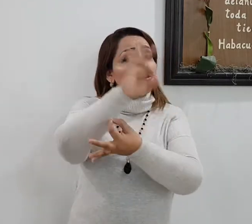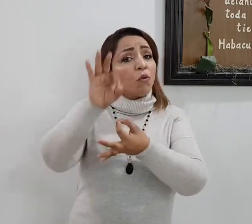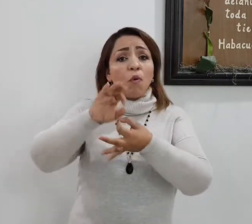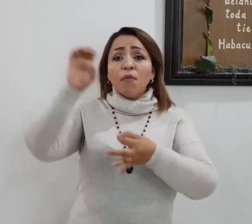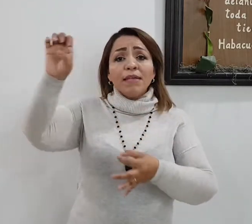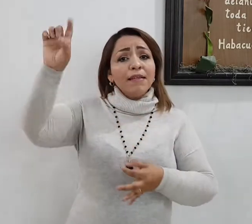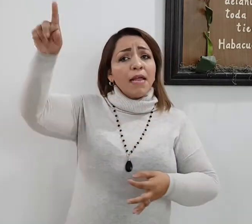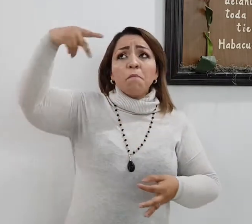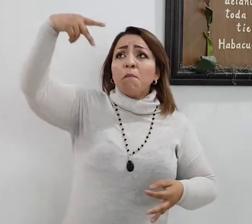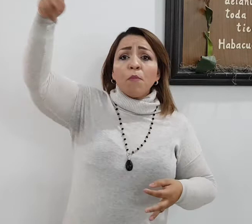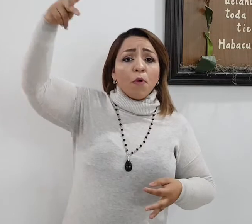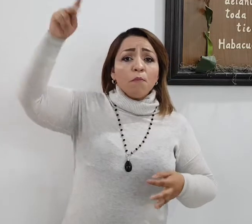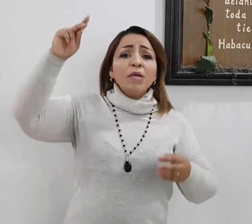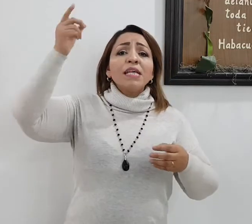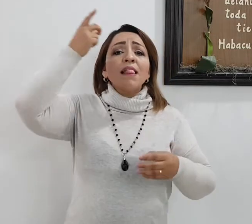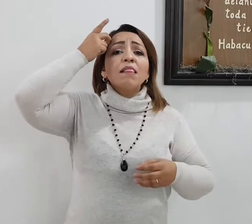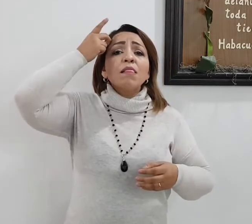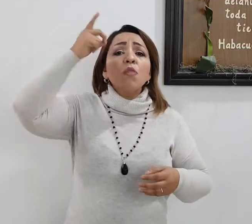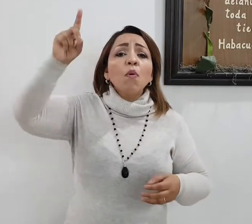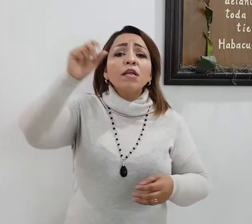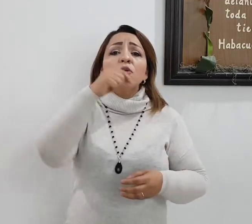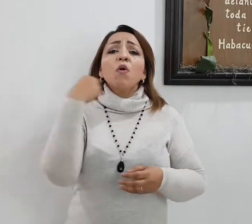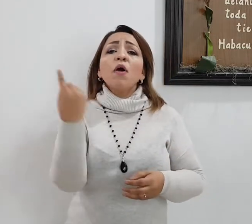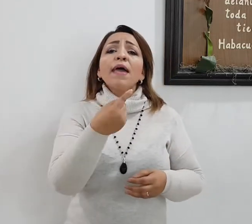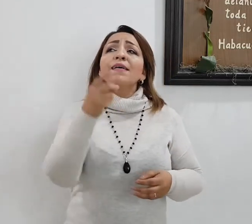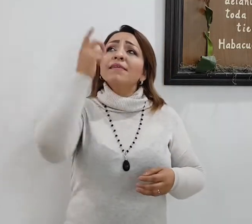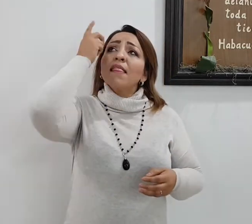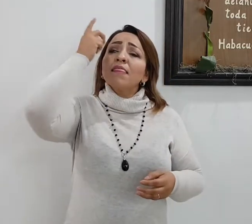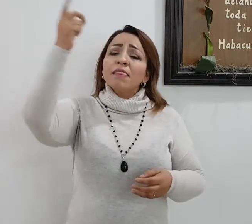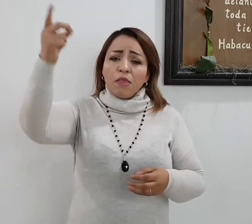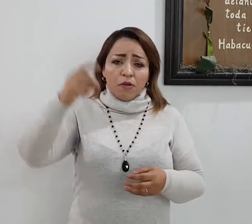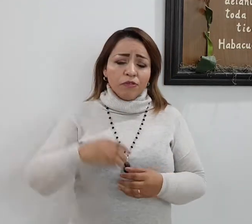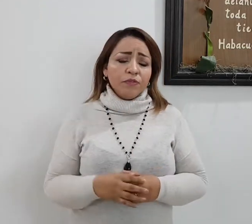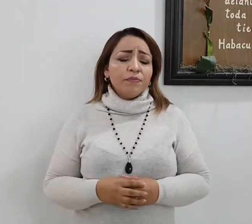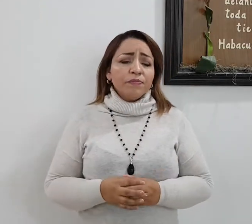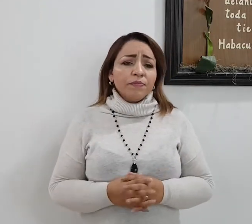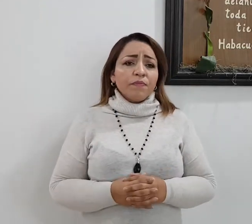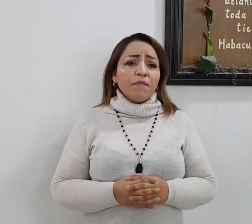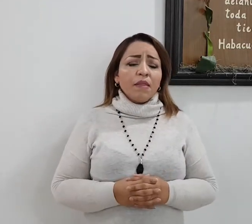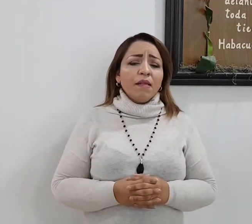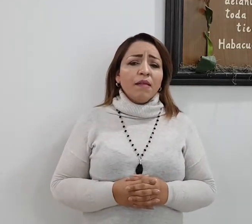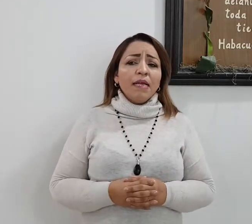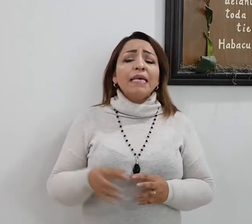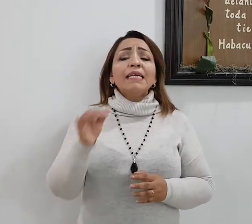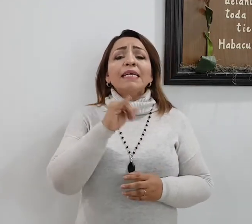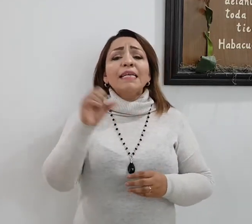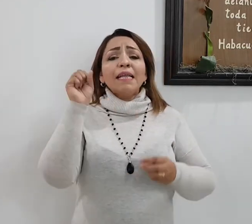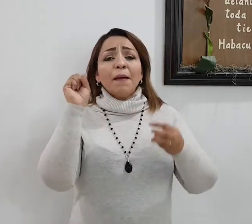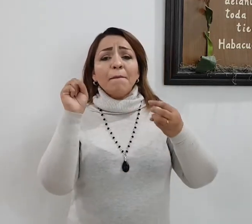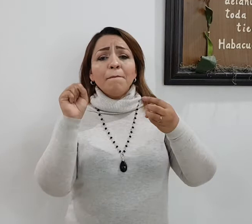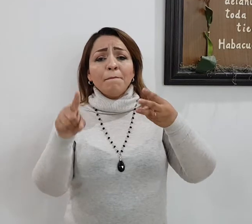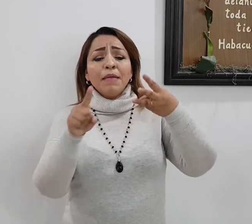es del Señor. Todo es del Señor. Y veíamos también que el Señor quiere más que eso: nuestra propia